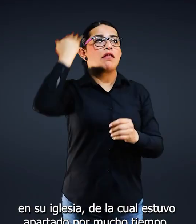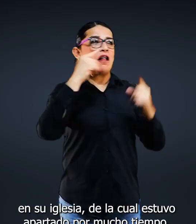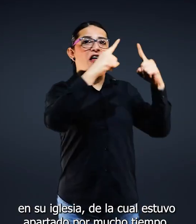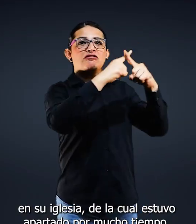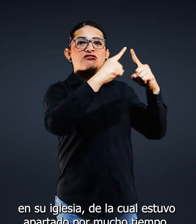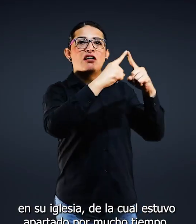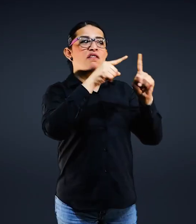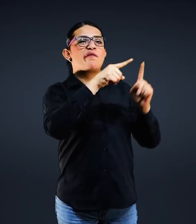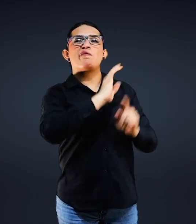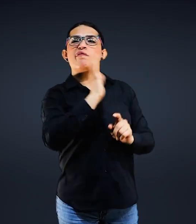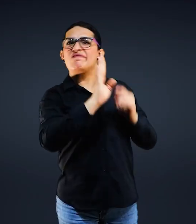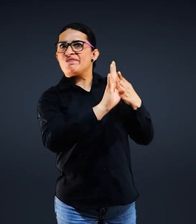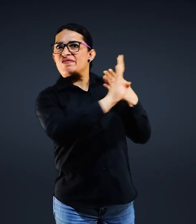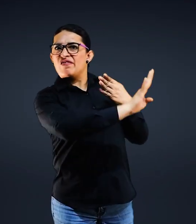por mucho tiempo.